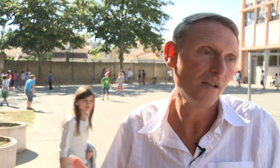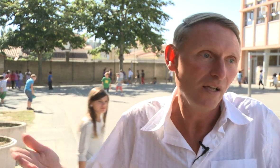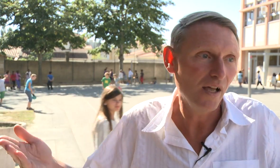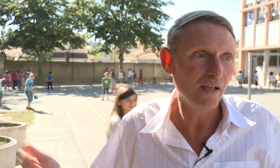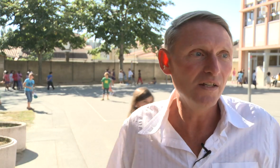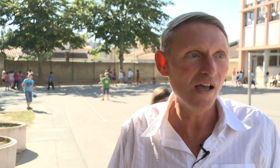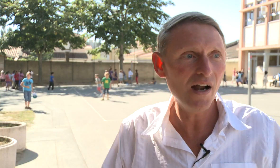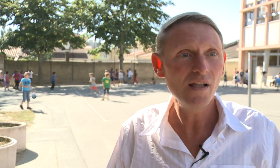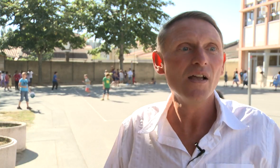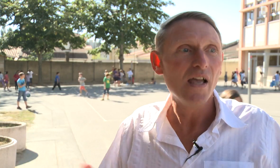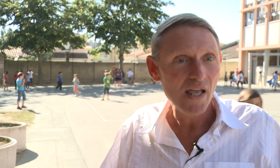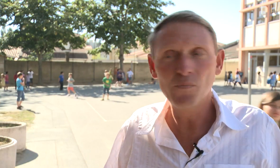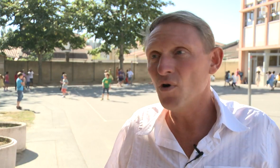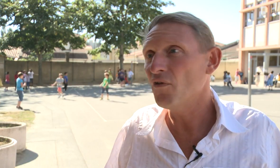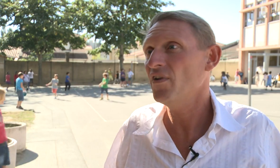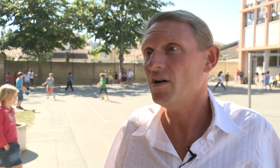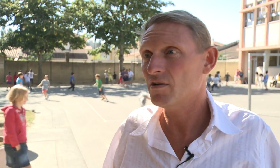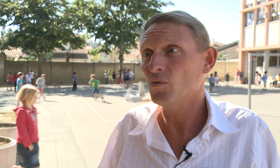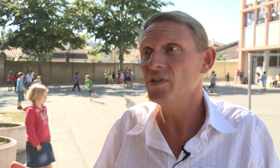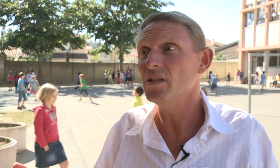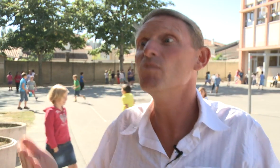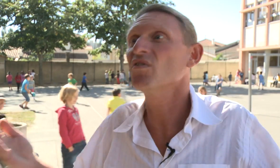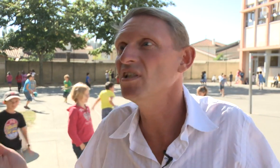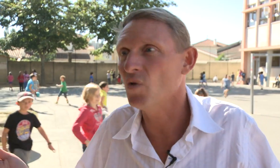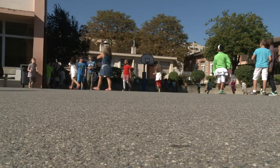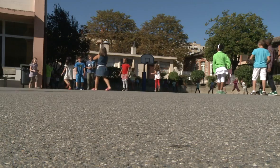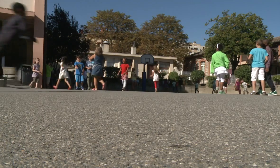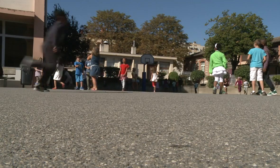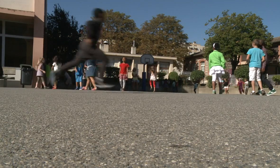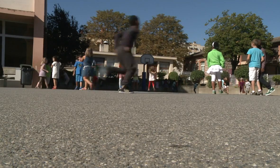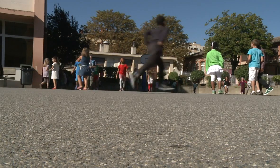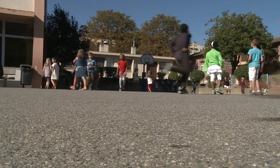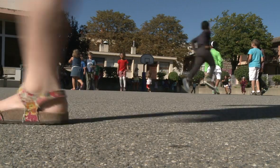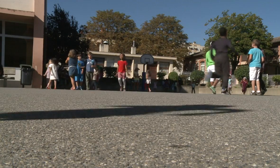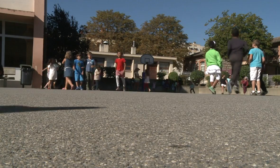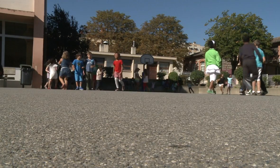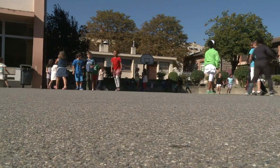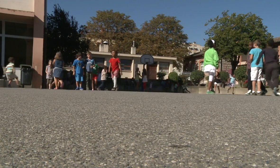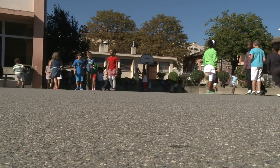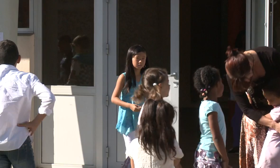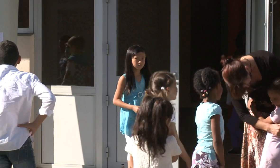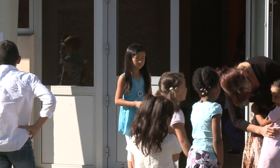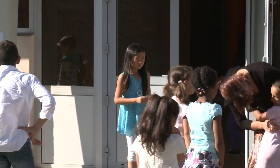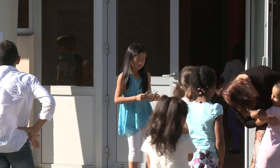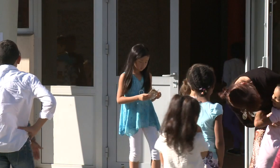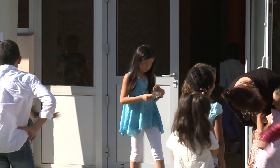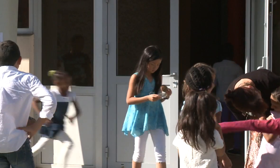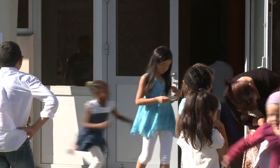idéal et pour en faire, comme on dit, des bons citoyens lorsqu'ils auront 18 ans. Une mixité qui fonctionne plutôt